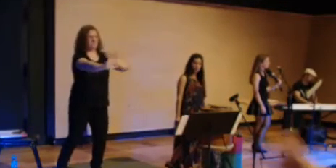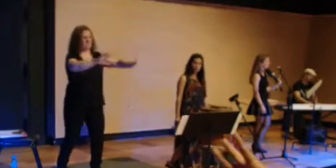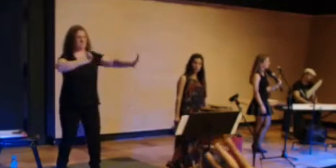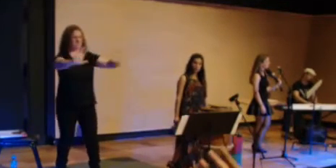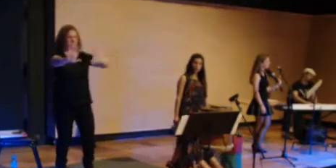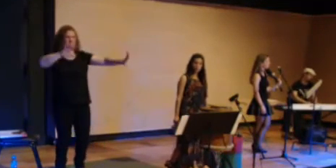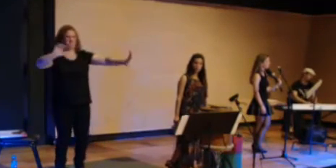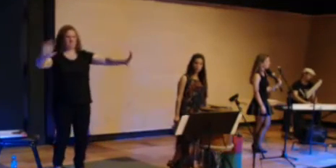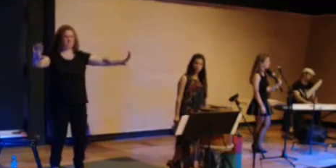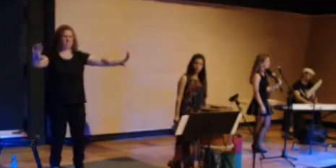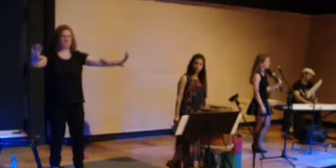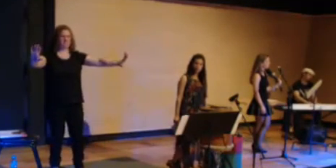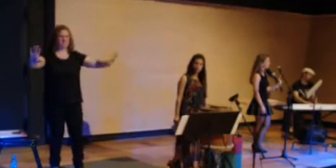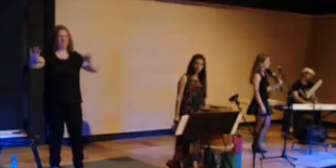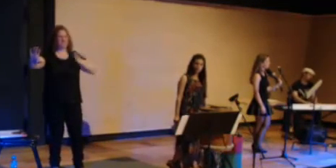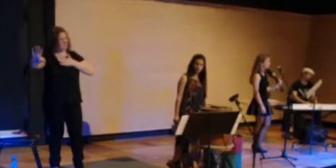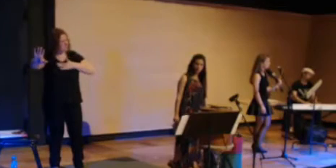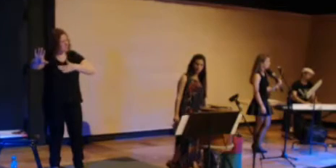nueva situación.